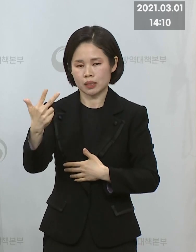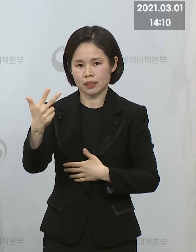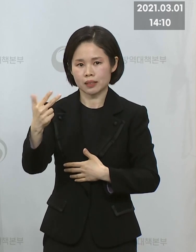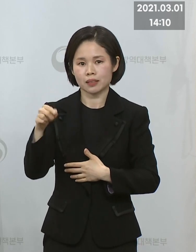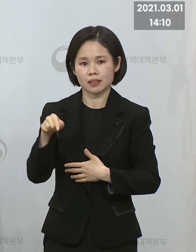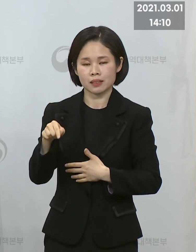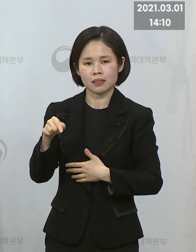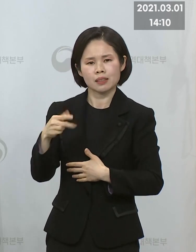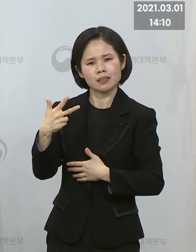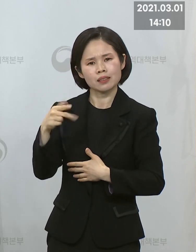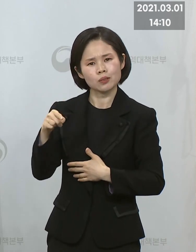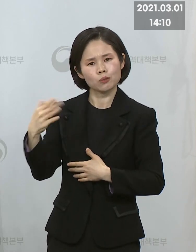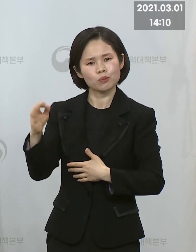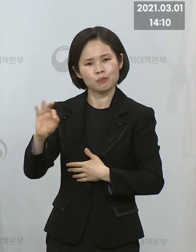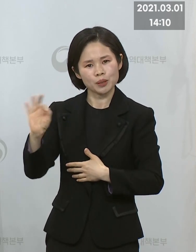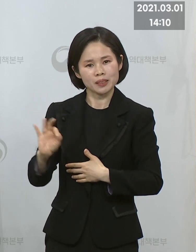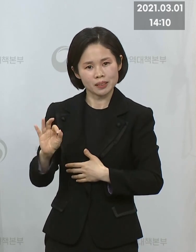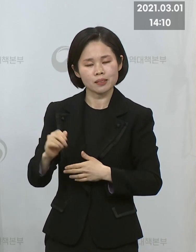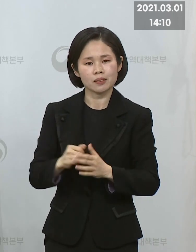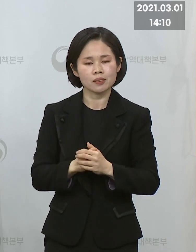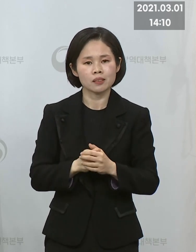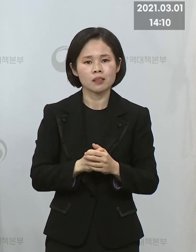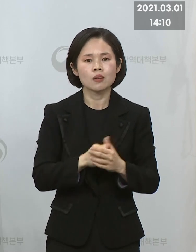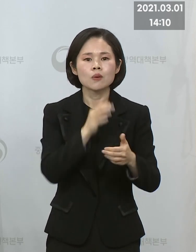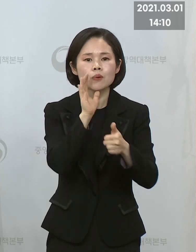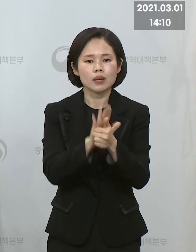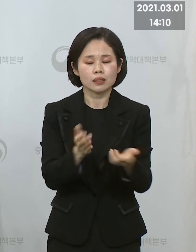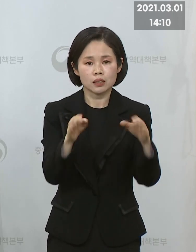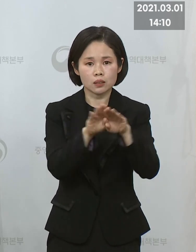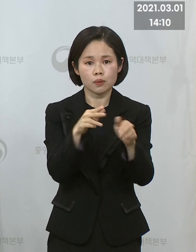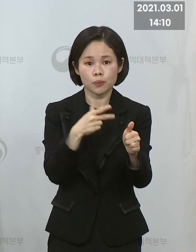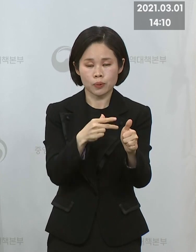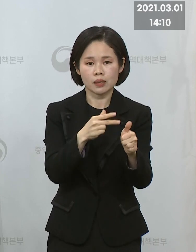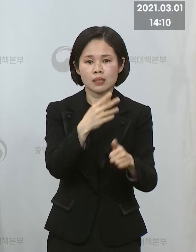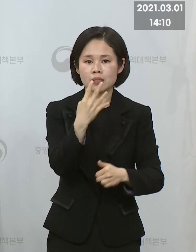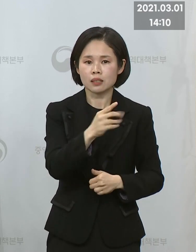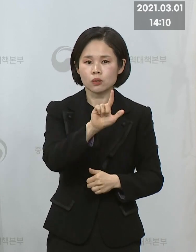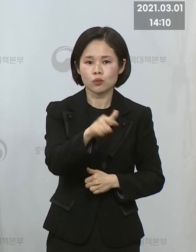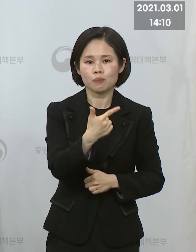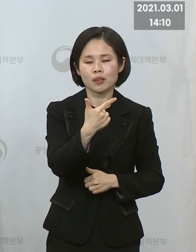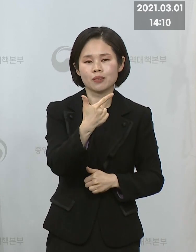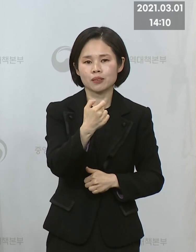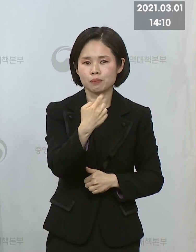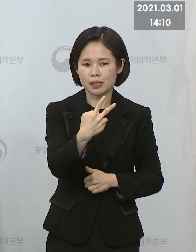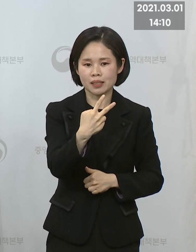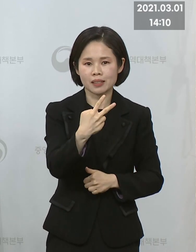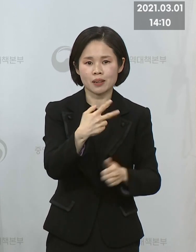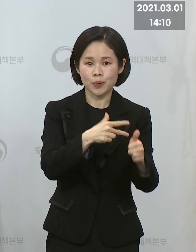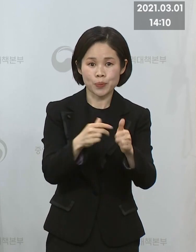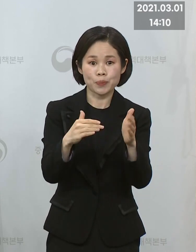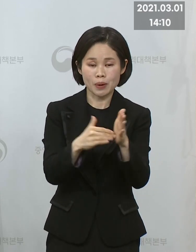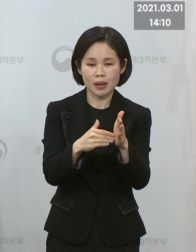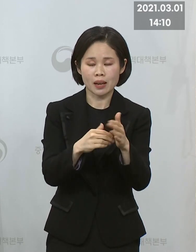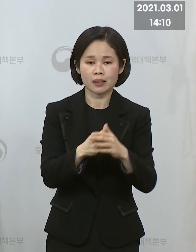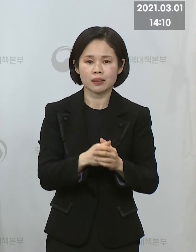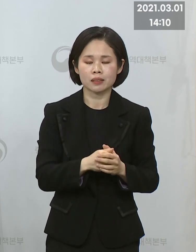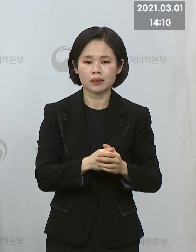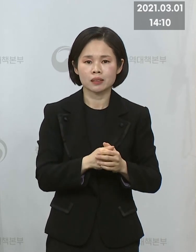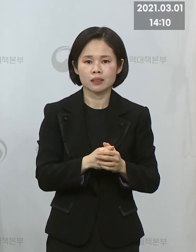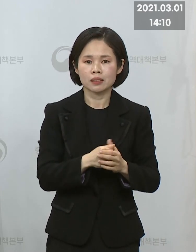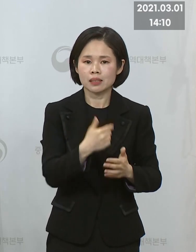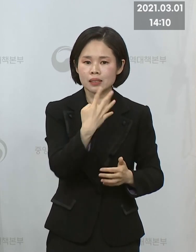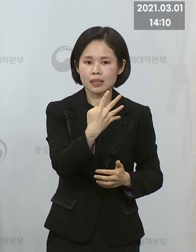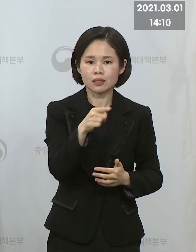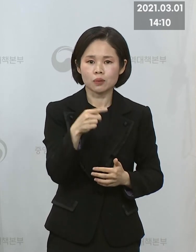15,937명으로 접종률이 7.9%이며 요양시설은 4,622명이 접종이 완료가 되어